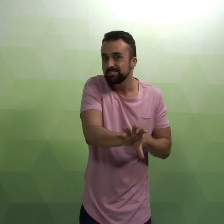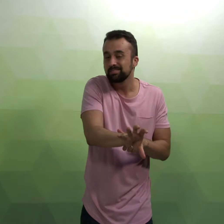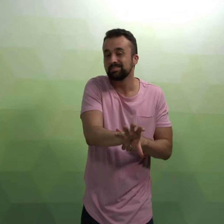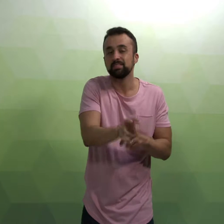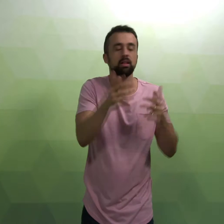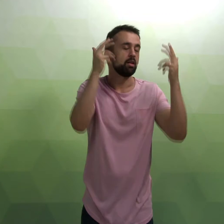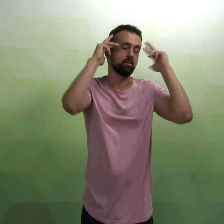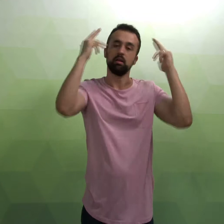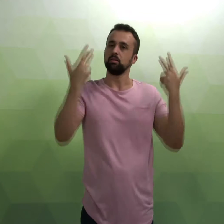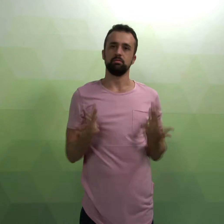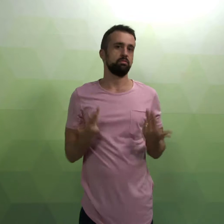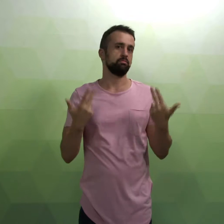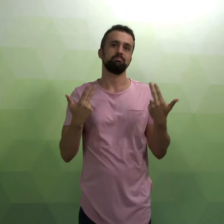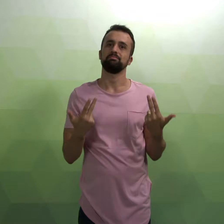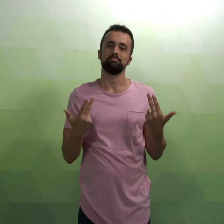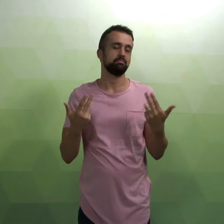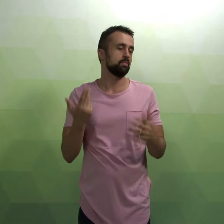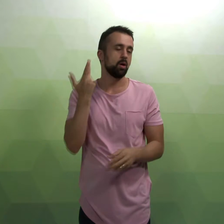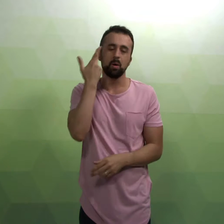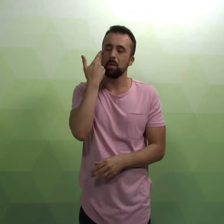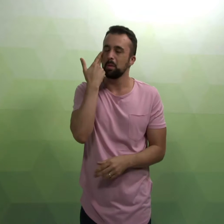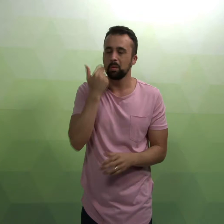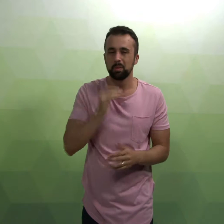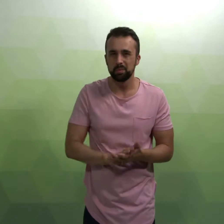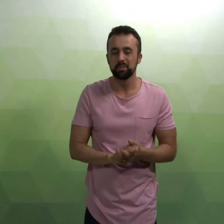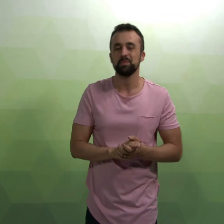ainda. Isso é natural.